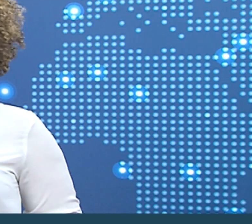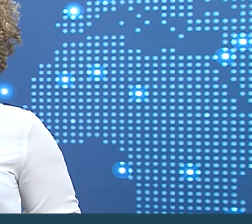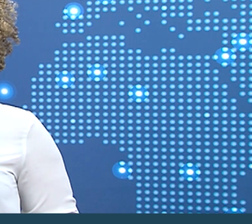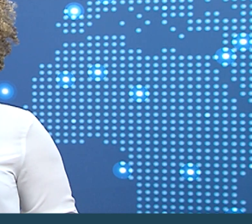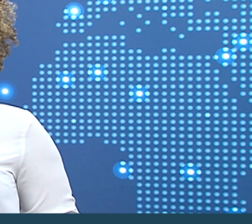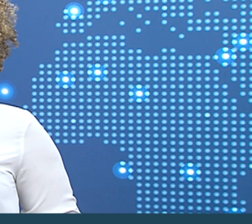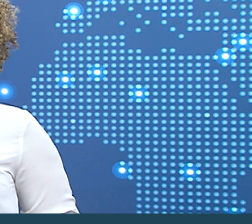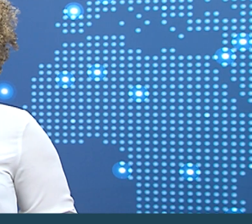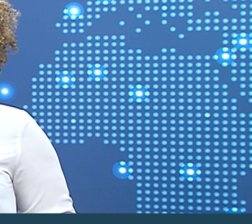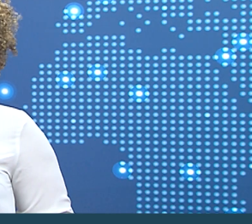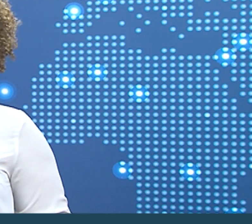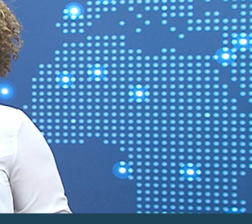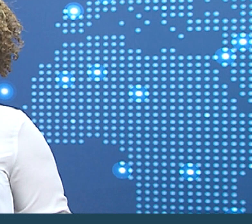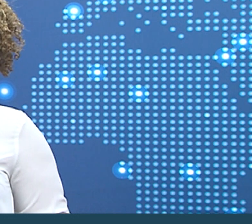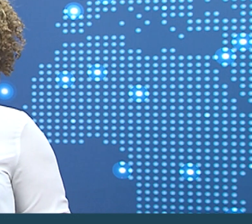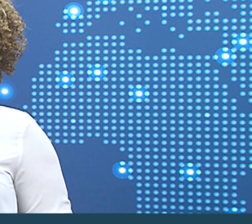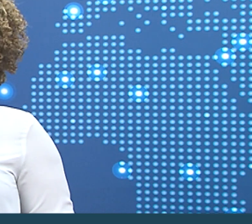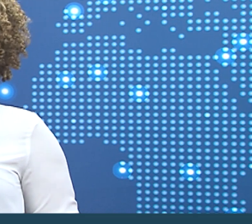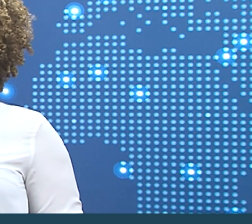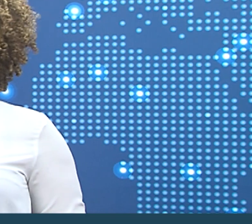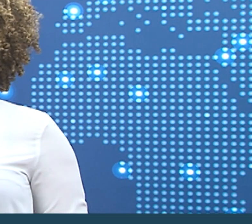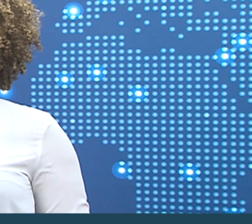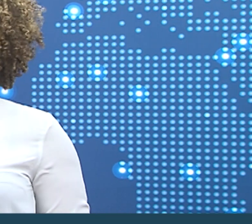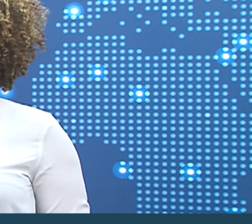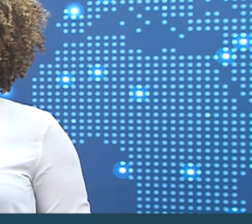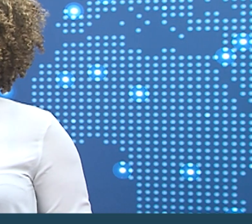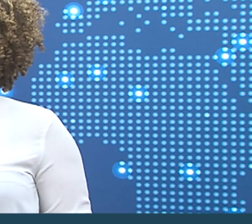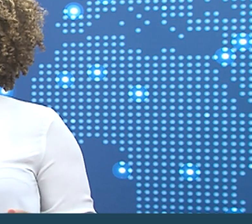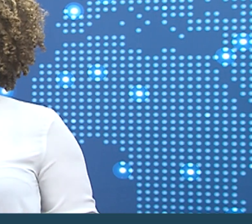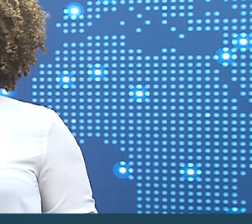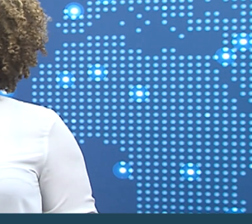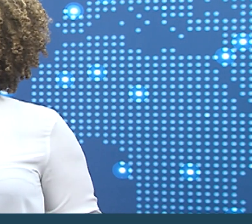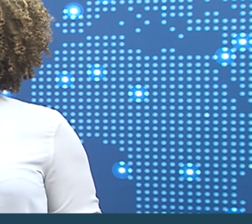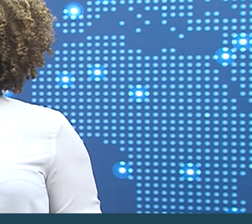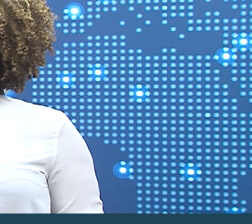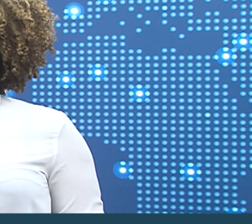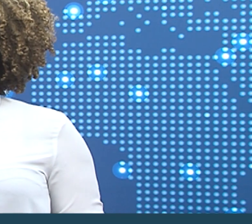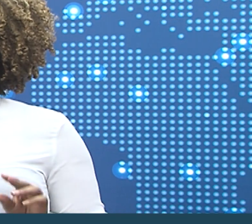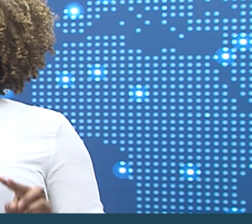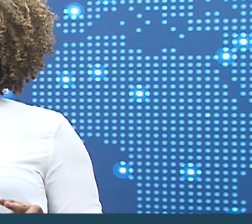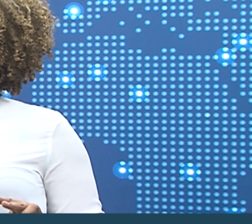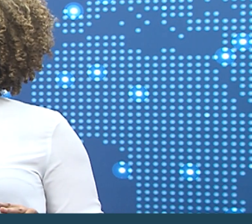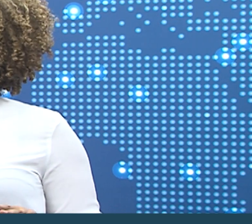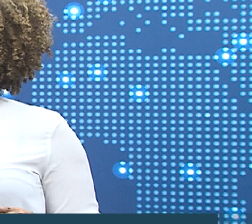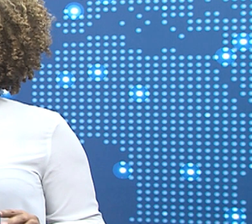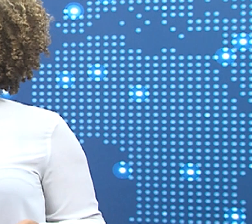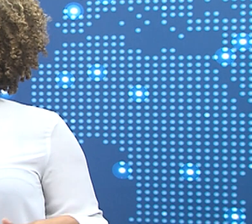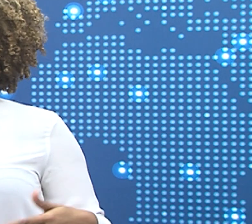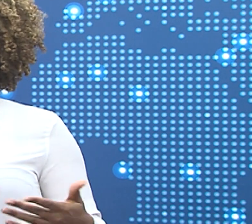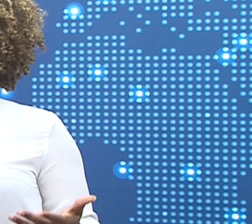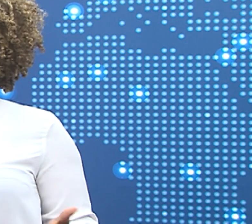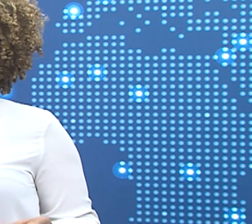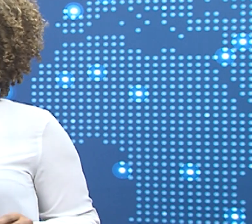Olá, seja bem-vindo ao Plantão Andes Domingo, último dia de mês de junho, 31. Neste domingo foi anunciado 12 casos suspeitos e